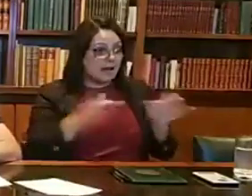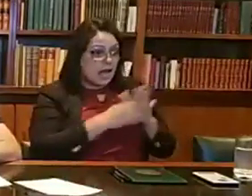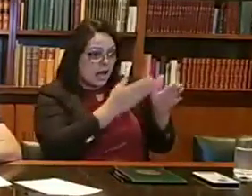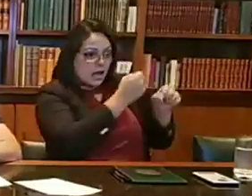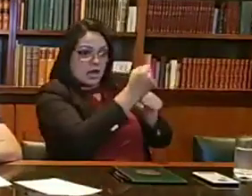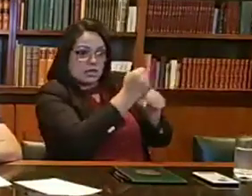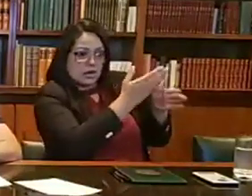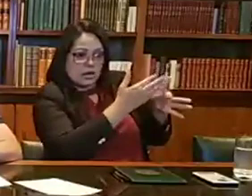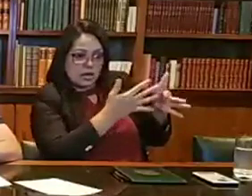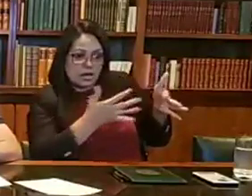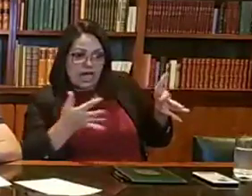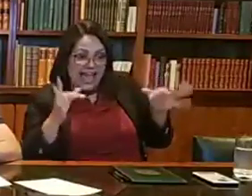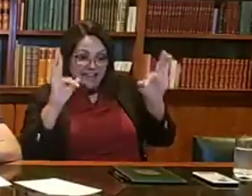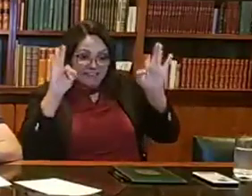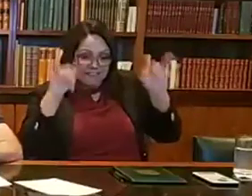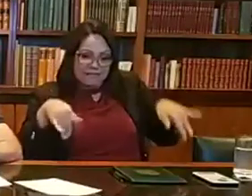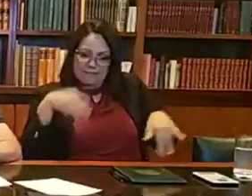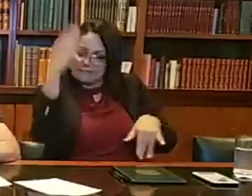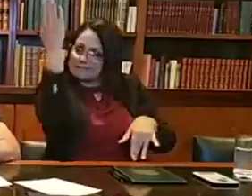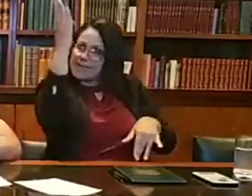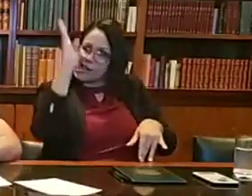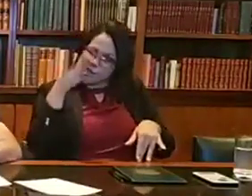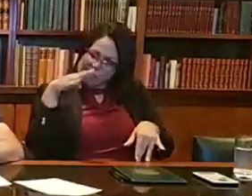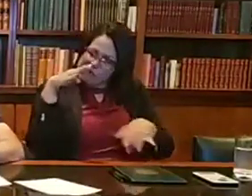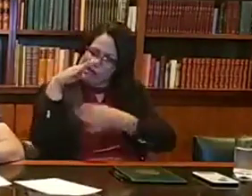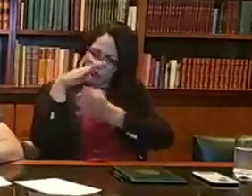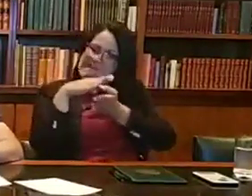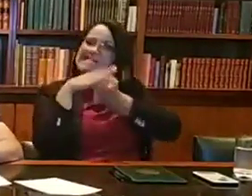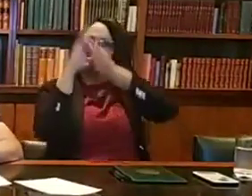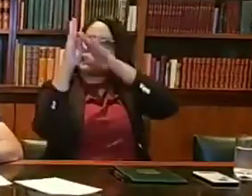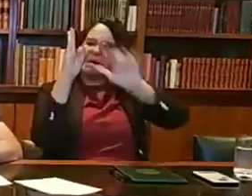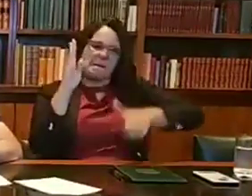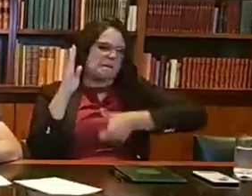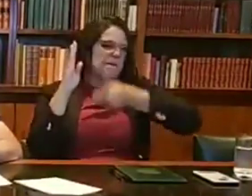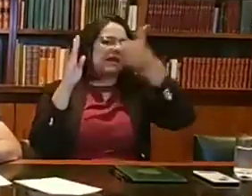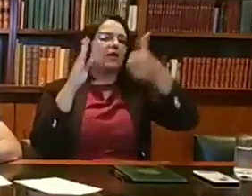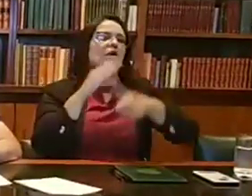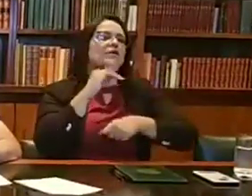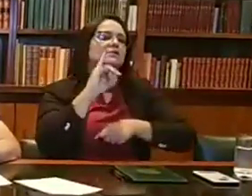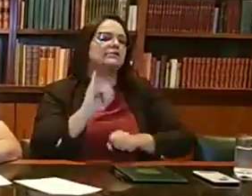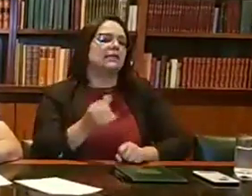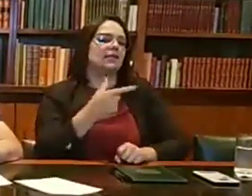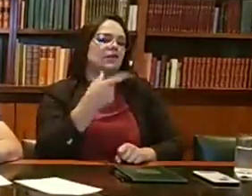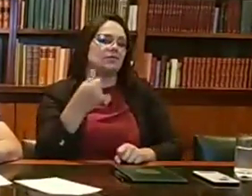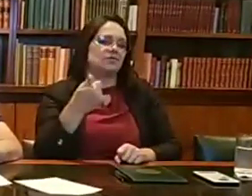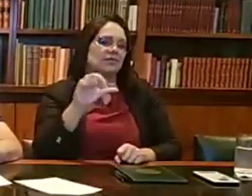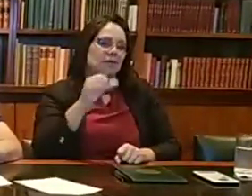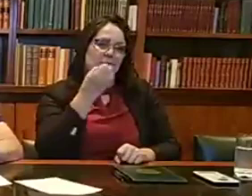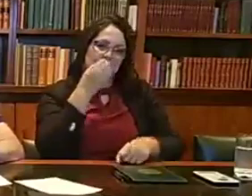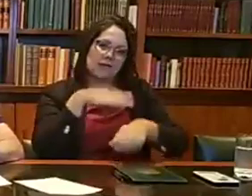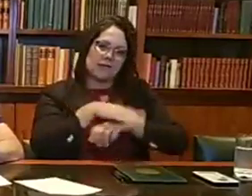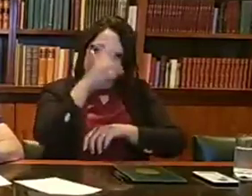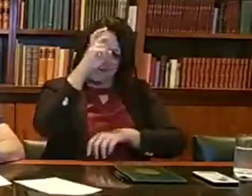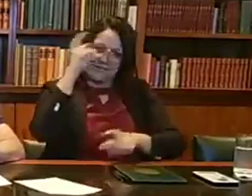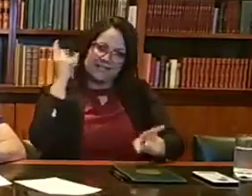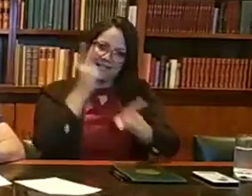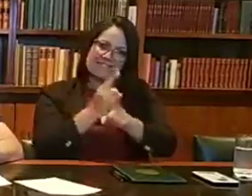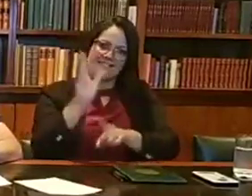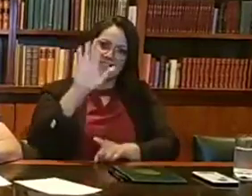vier me suceder bem melhor do que aquilo que recebi em janeiro de 2019. Boa noite a todos, até